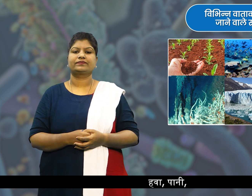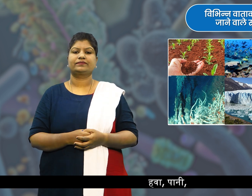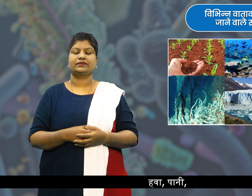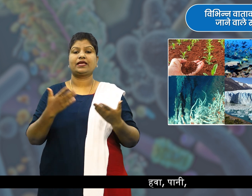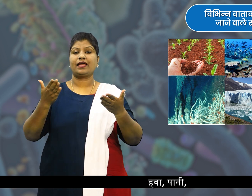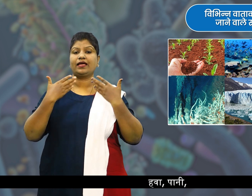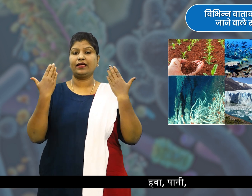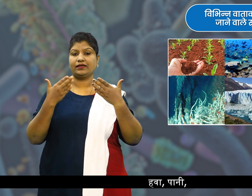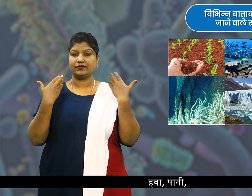हवा, पानी,